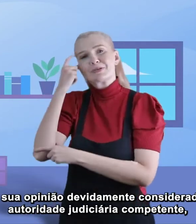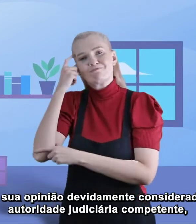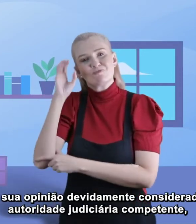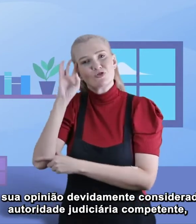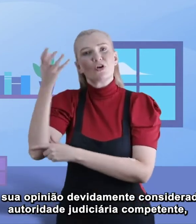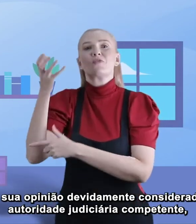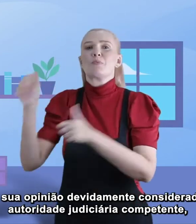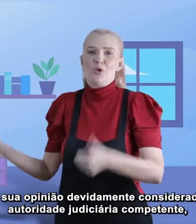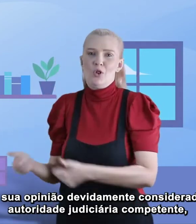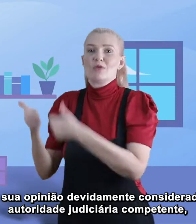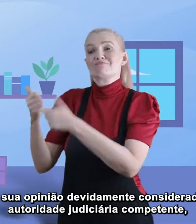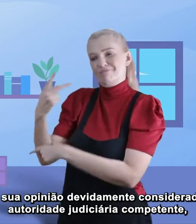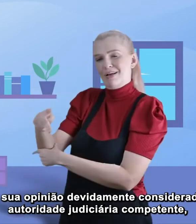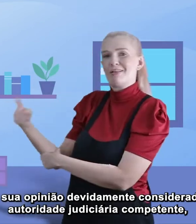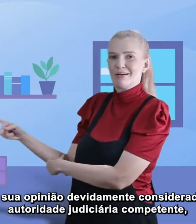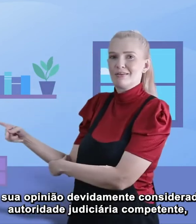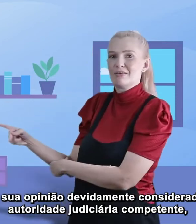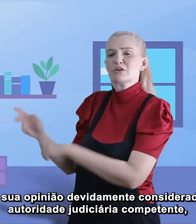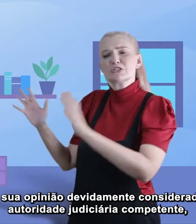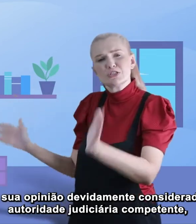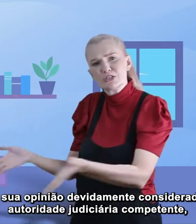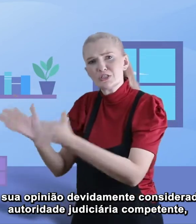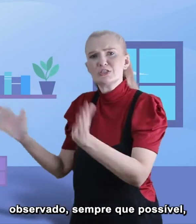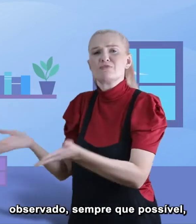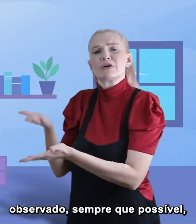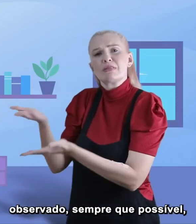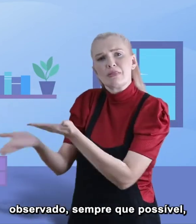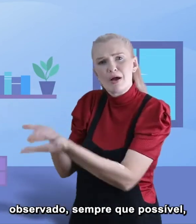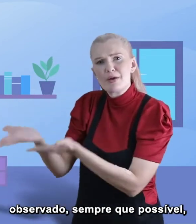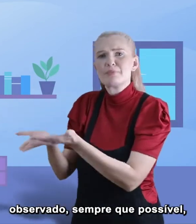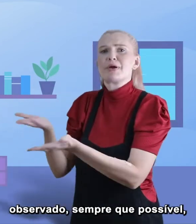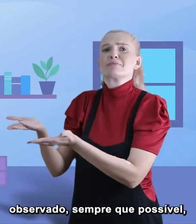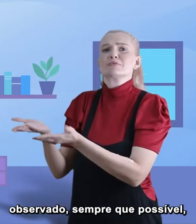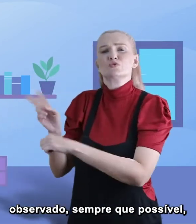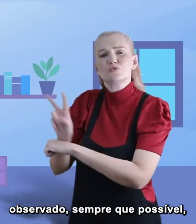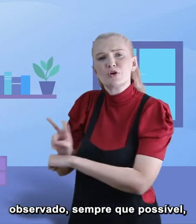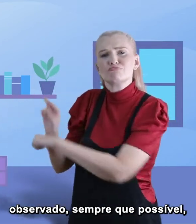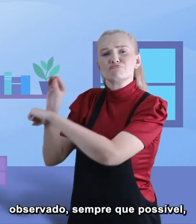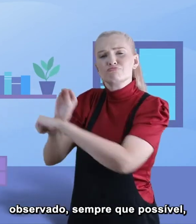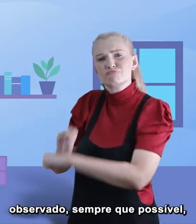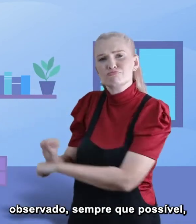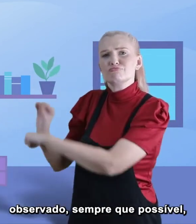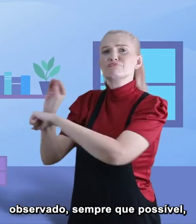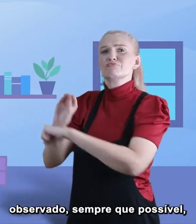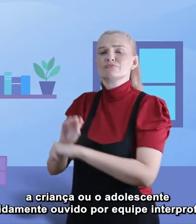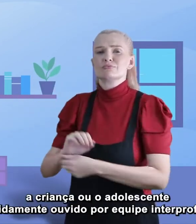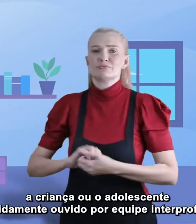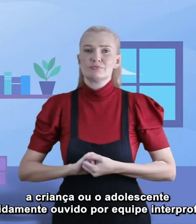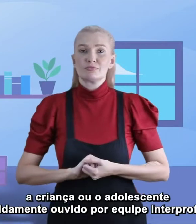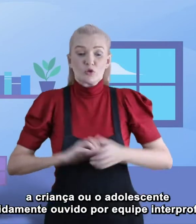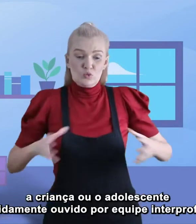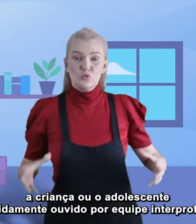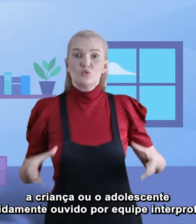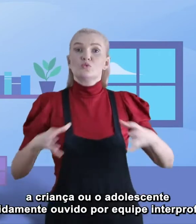considerada pela autoridade judiciária competente, observado, sempre que possível, a criança ou o adolescente